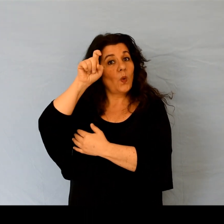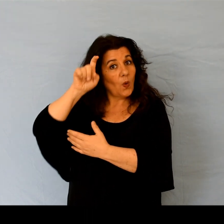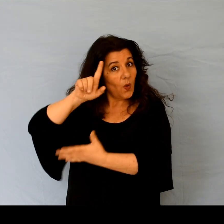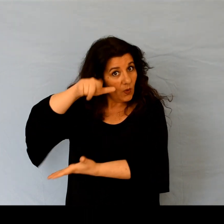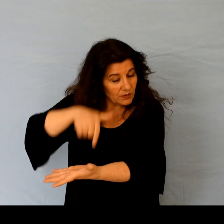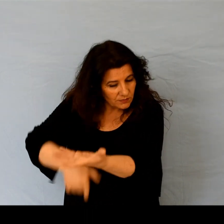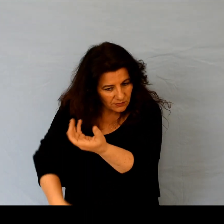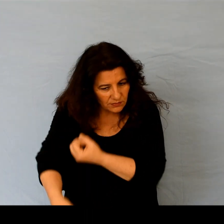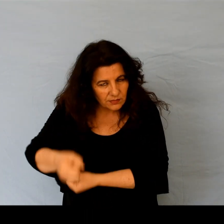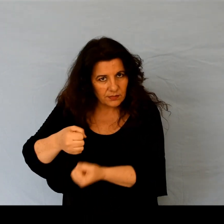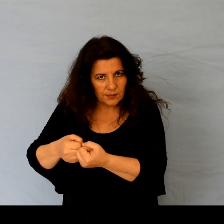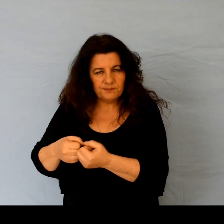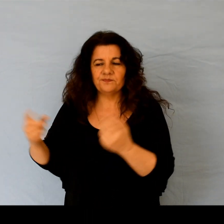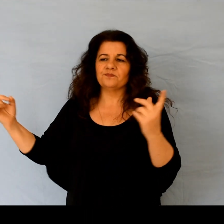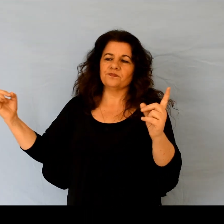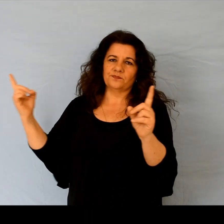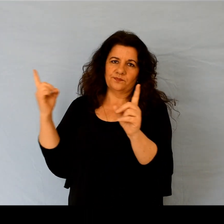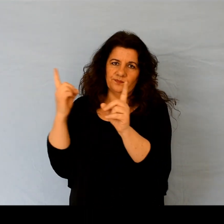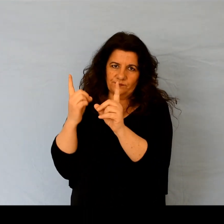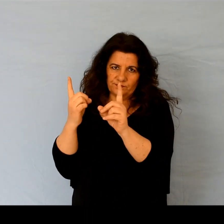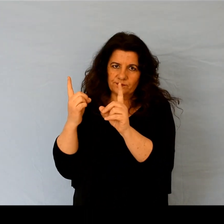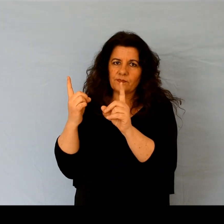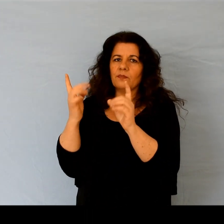Jésus lui dit : « Donne-moi à boire. »